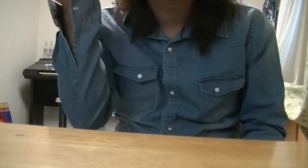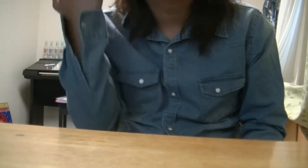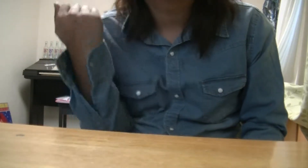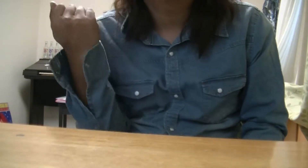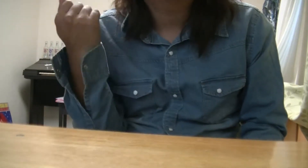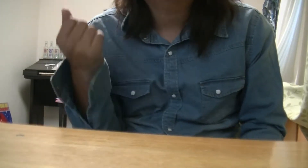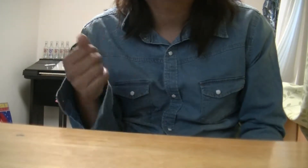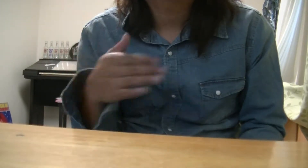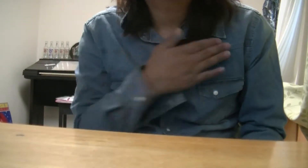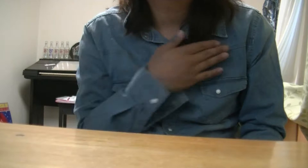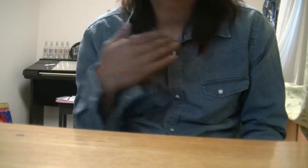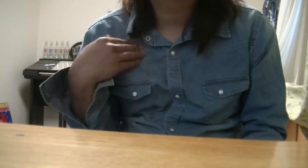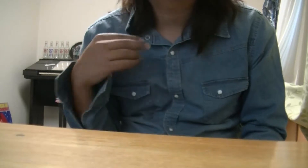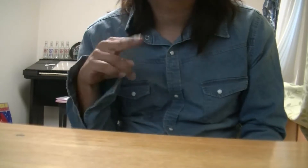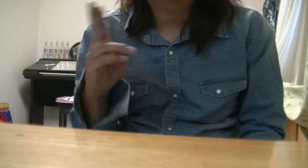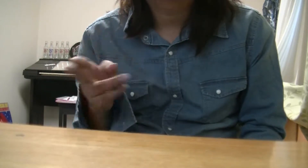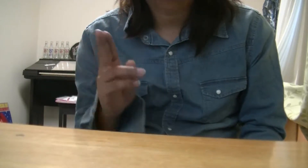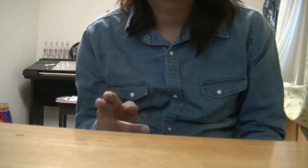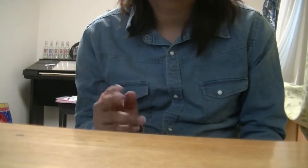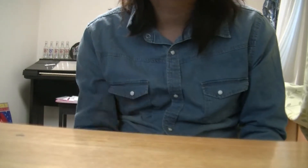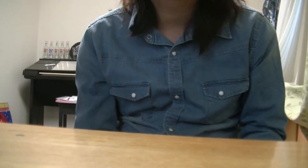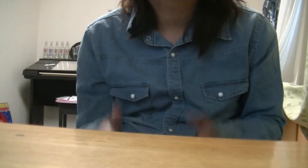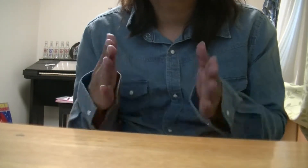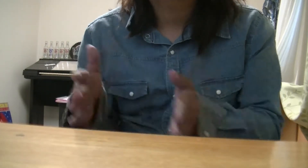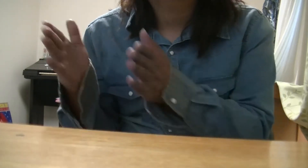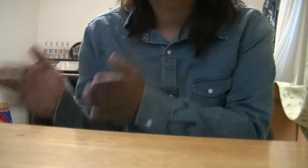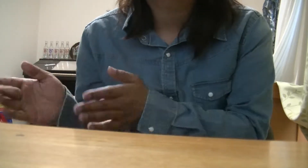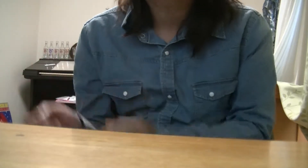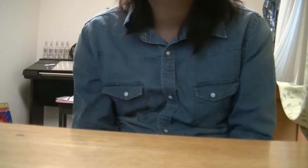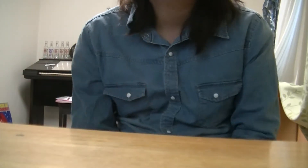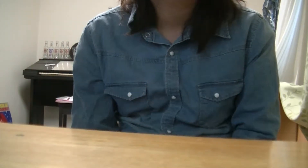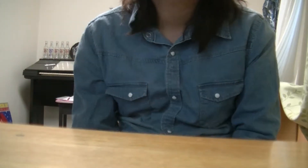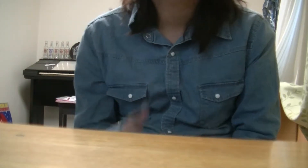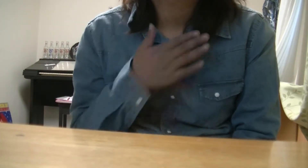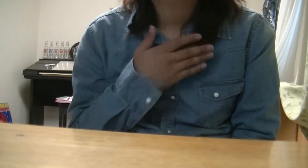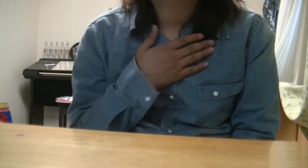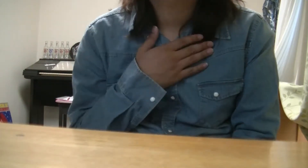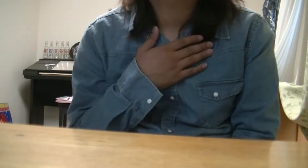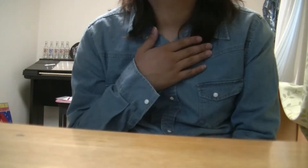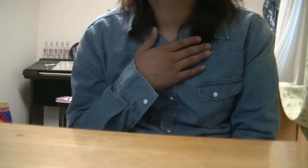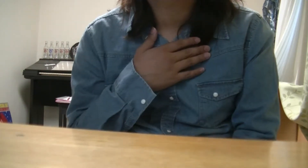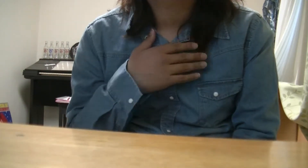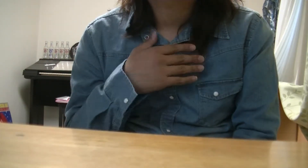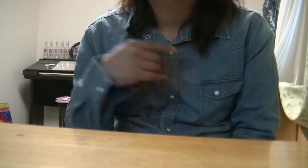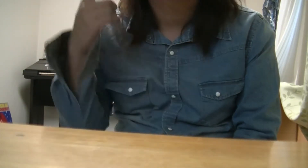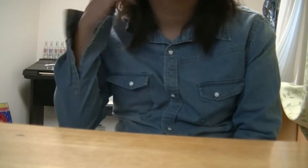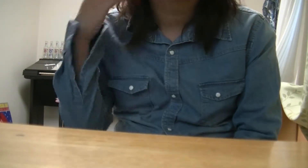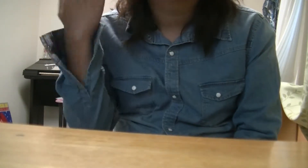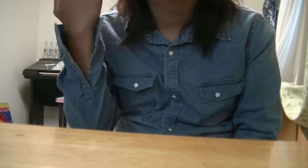ね。そして私たちは知ることを目的に